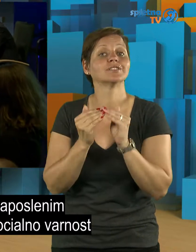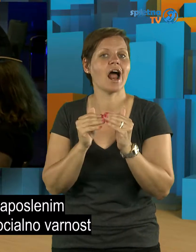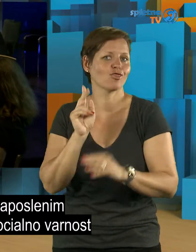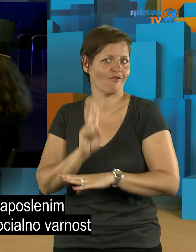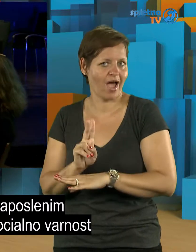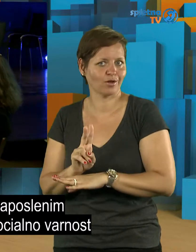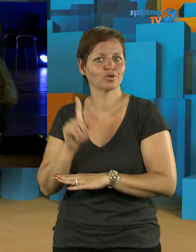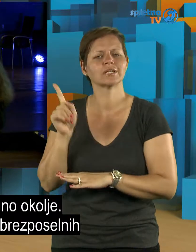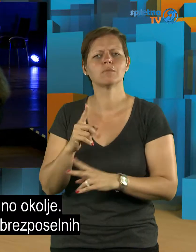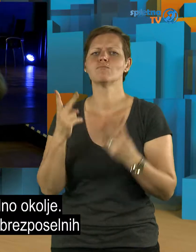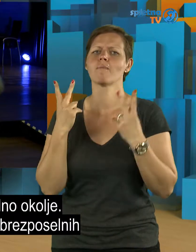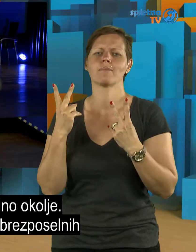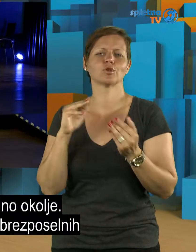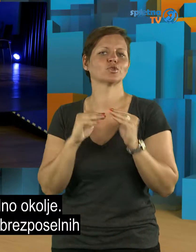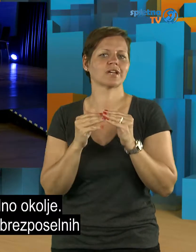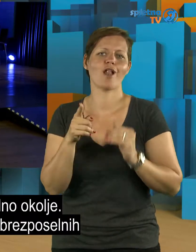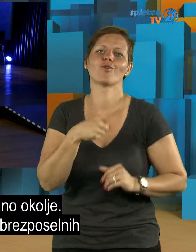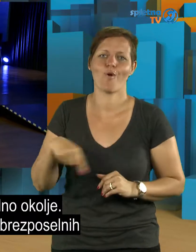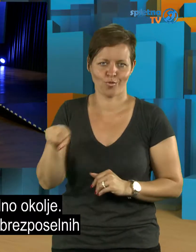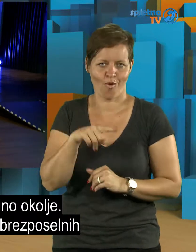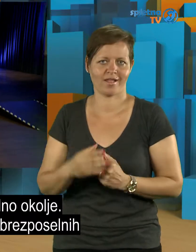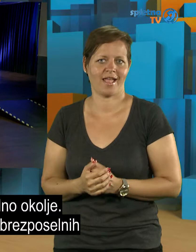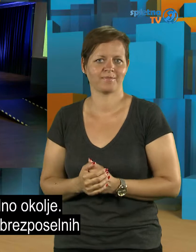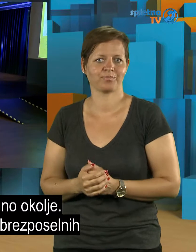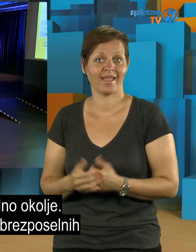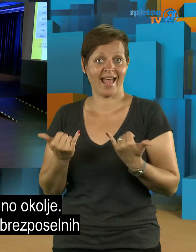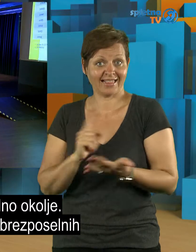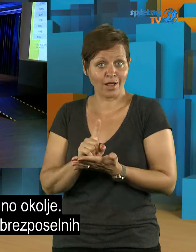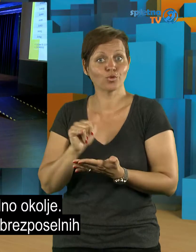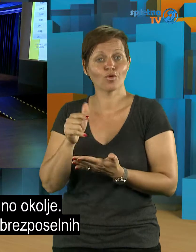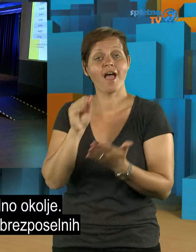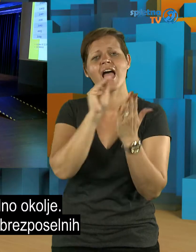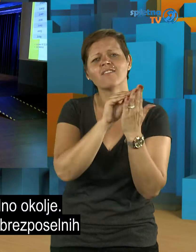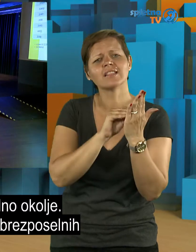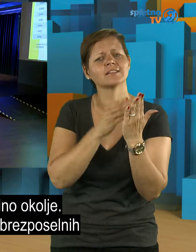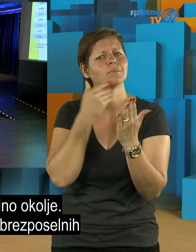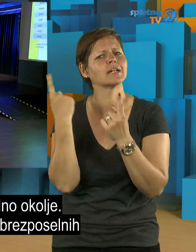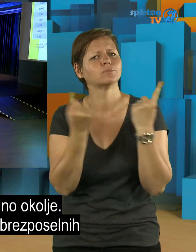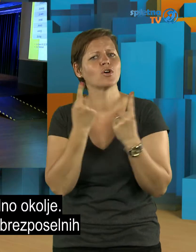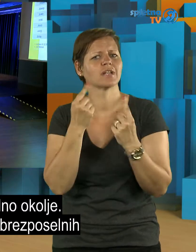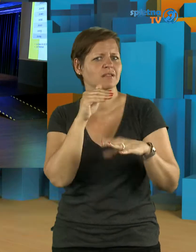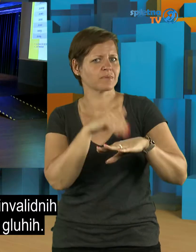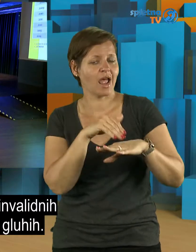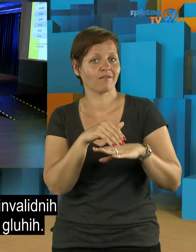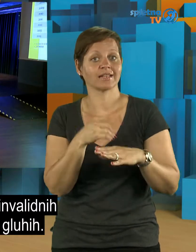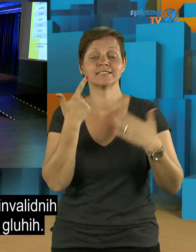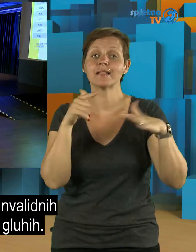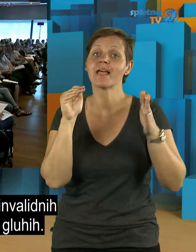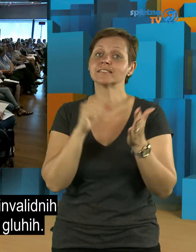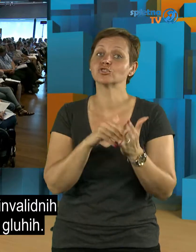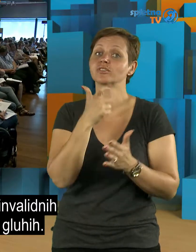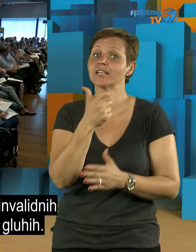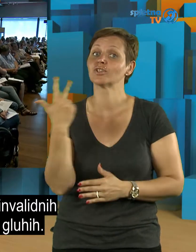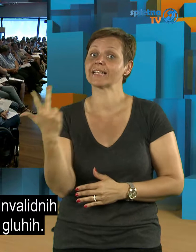socialno varnost in pomembno socialno okolje. Trenutno je v evidenci brezposelnih prijavljenih